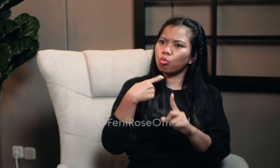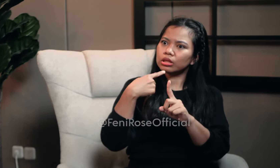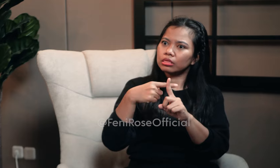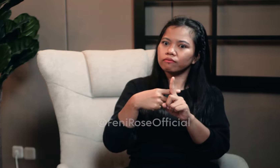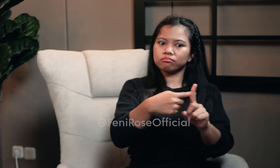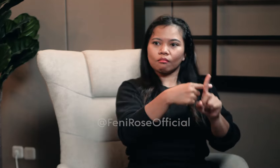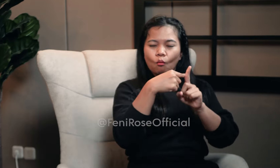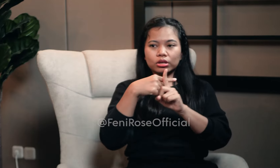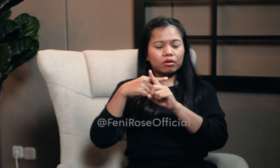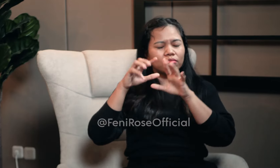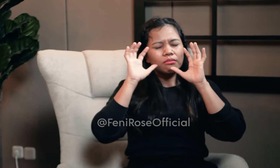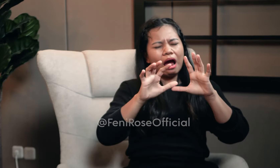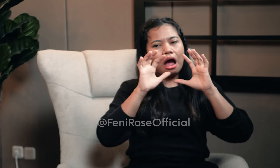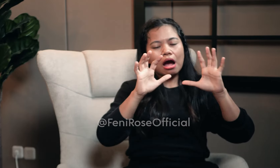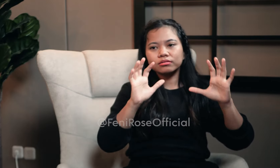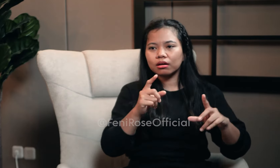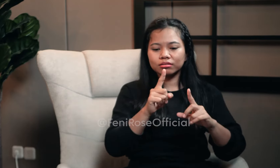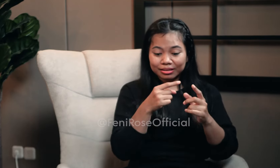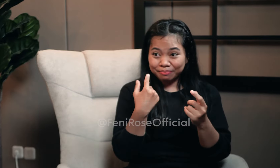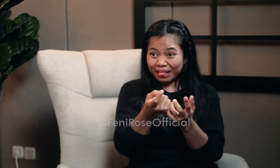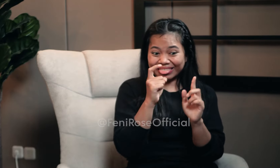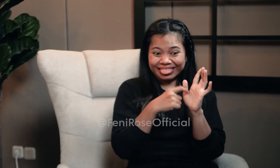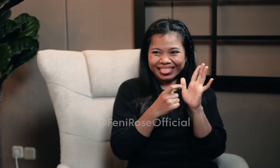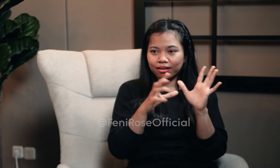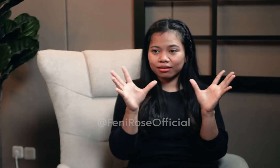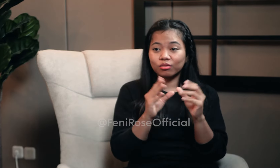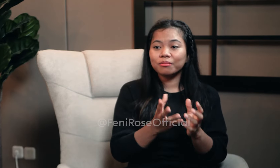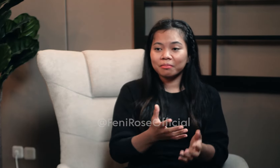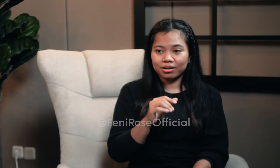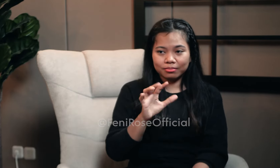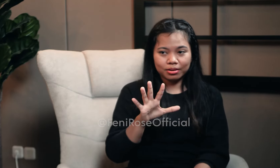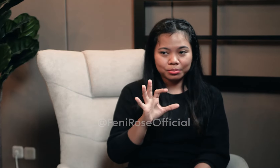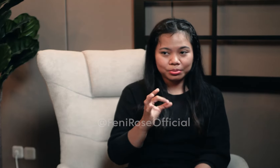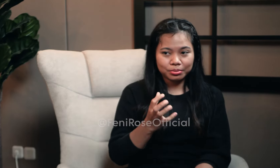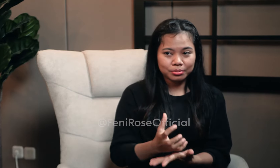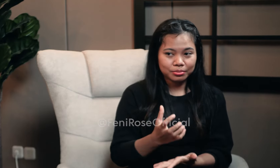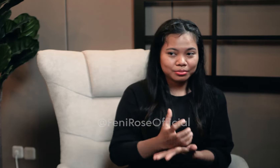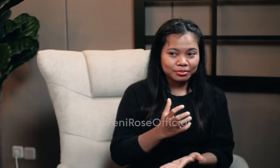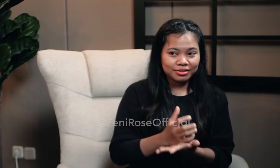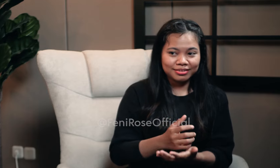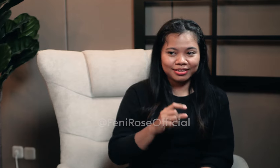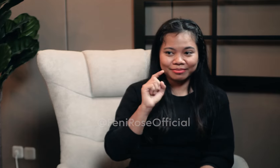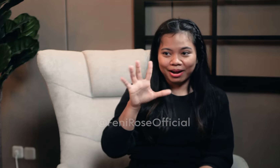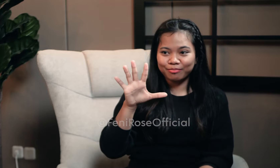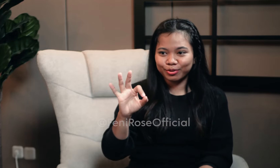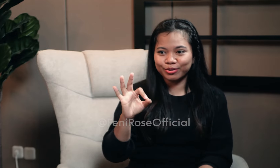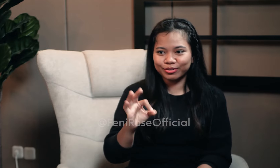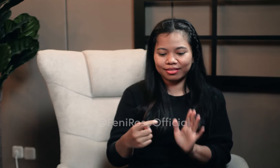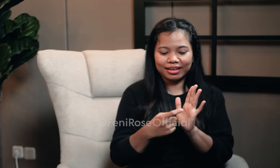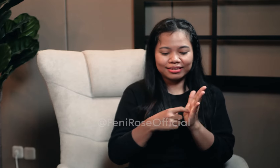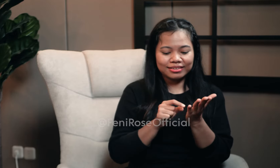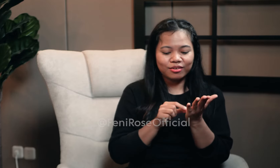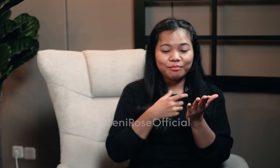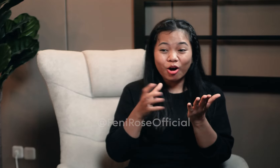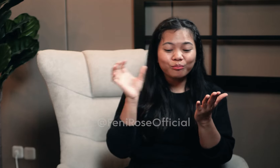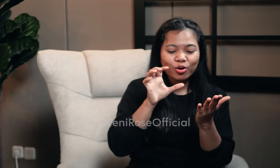teman-teman tuli tuh responnya banyak banget sih Mbak yang positif banyak yang ngetex saya sampai 50 ngetex